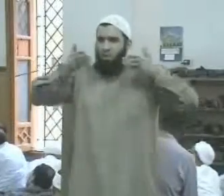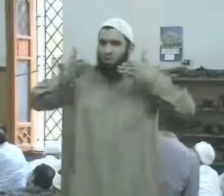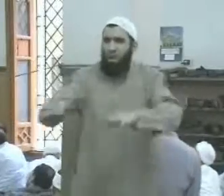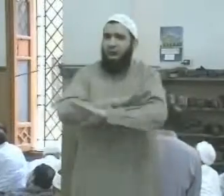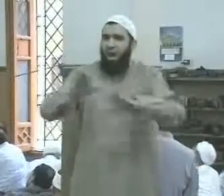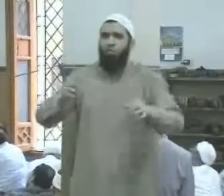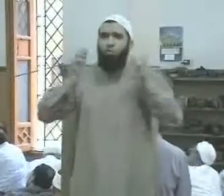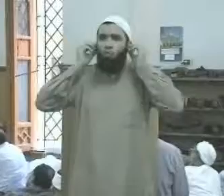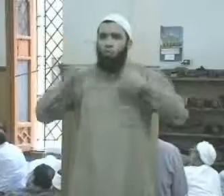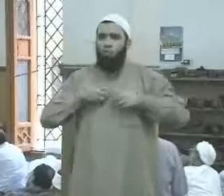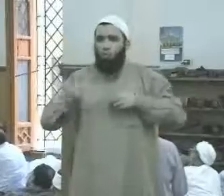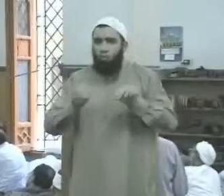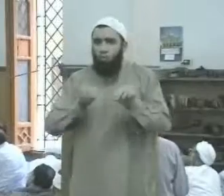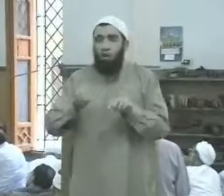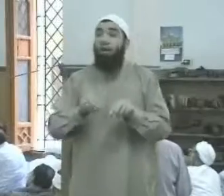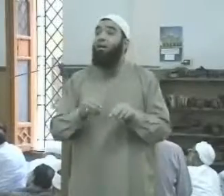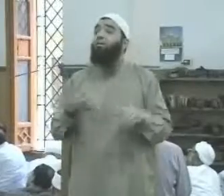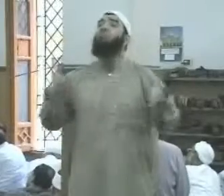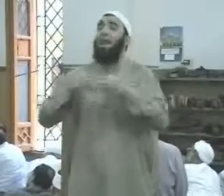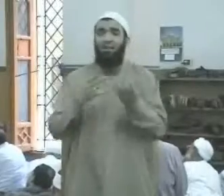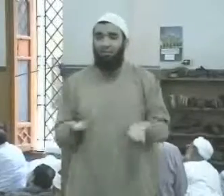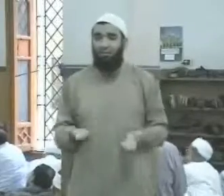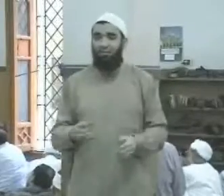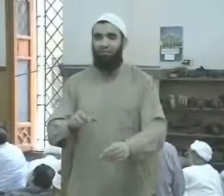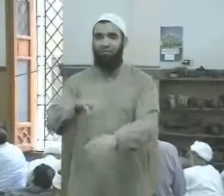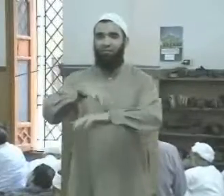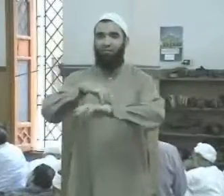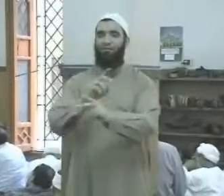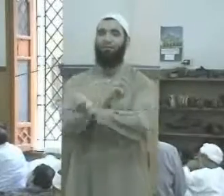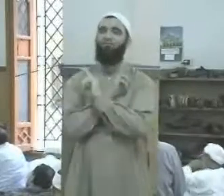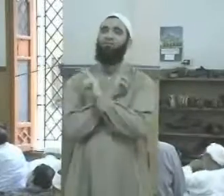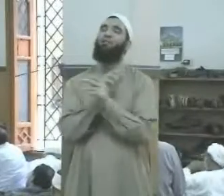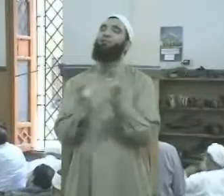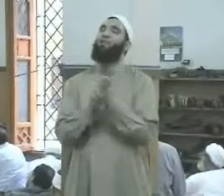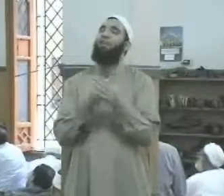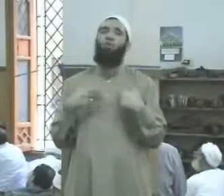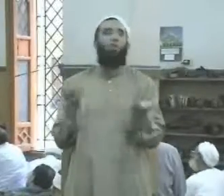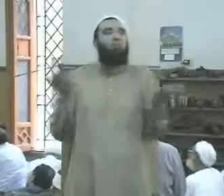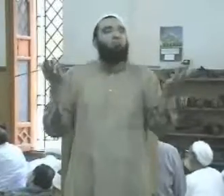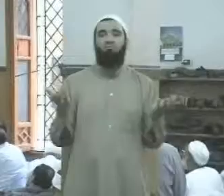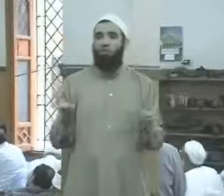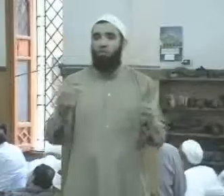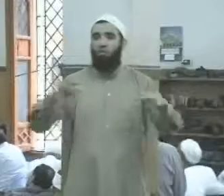الدولة صلح بعض أهله، صلحت الخبرات